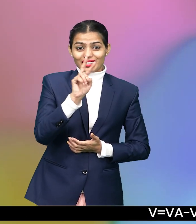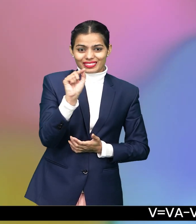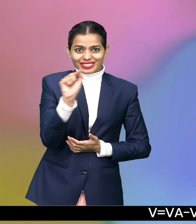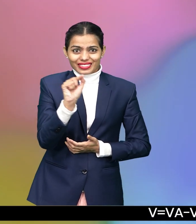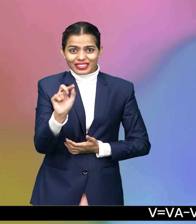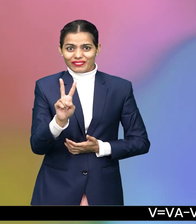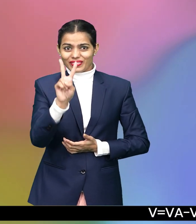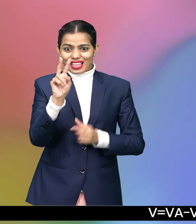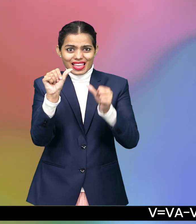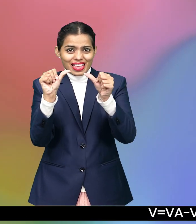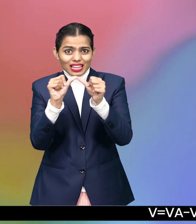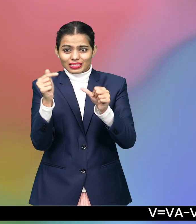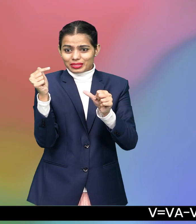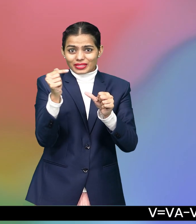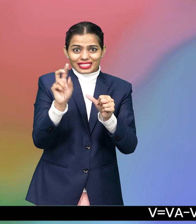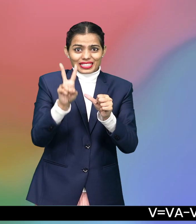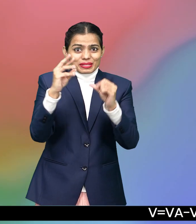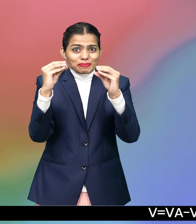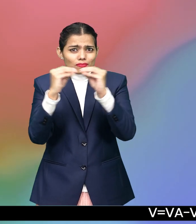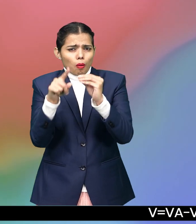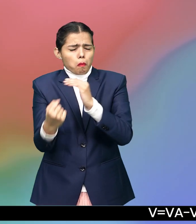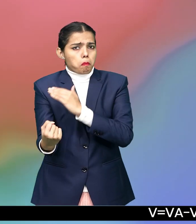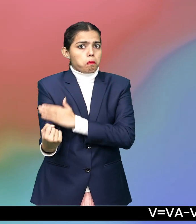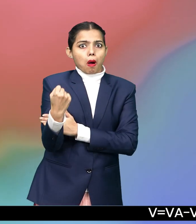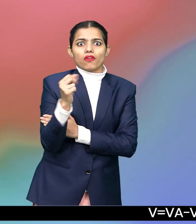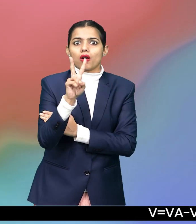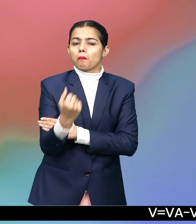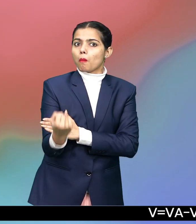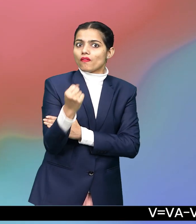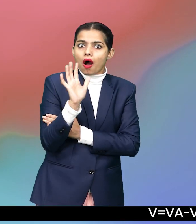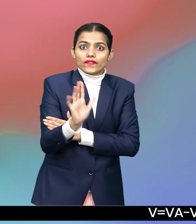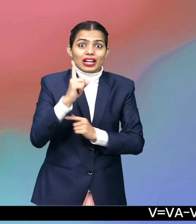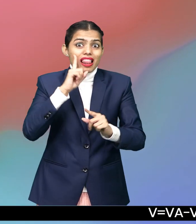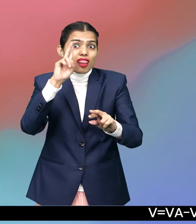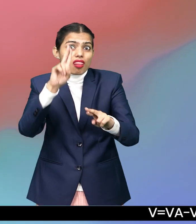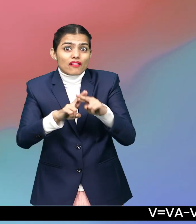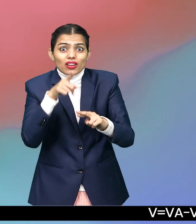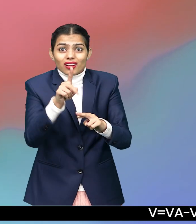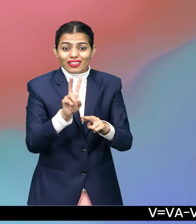V बरोबर VA वजा VB. जर VA ग्रेटर दॅन VB असेल,